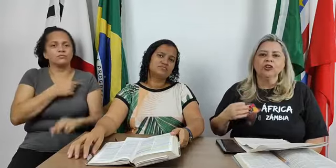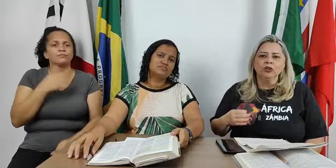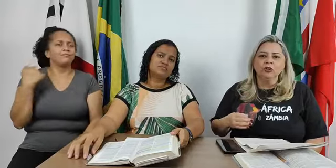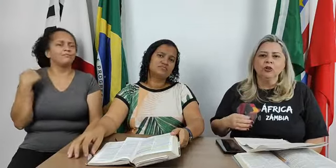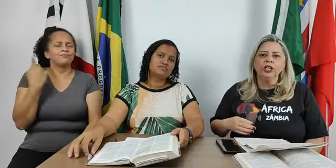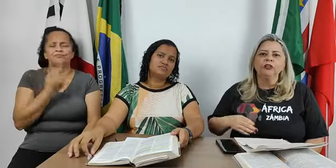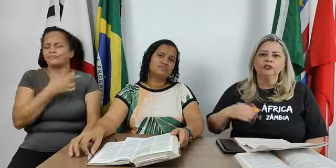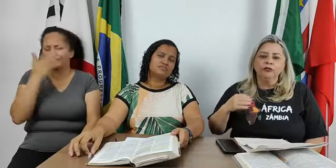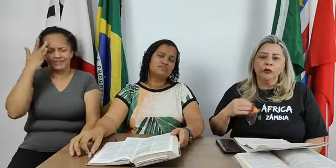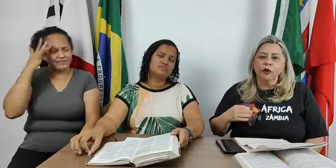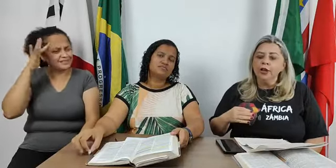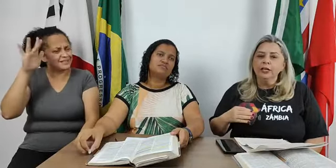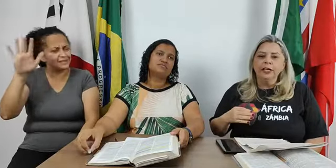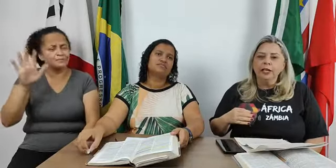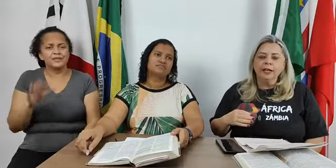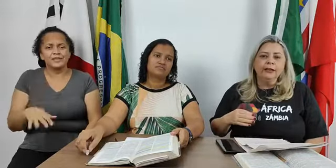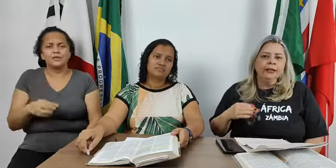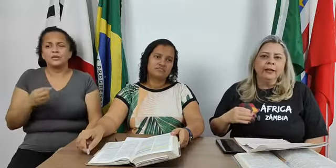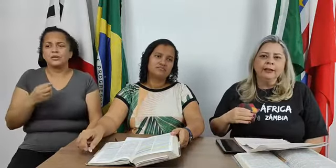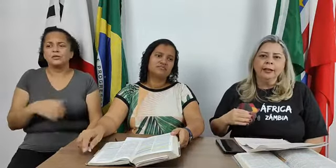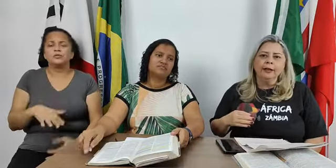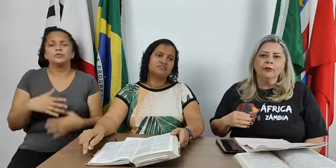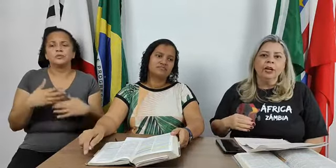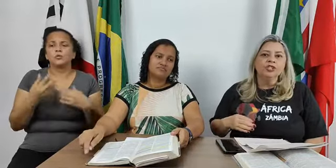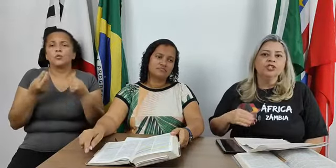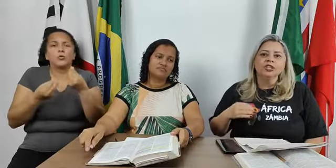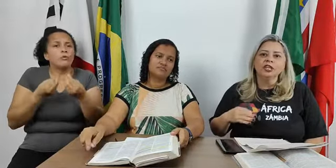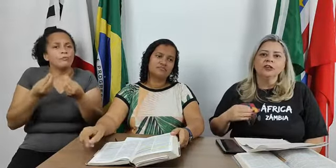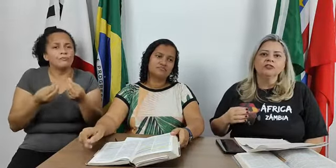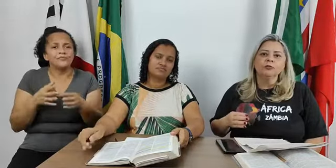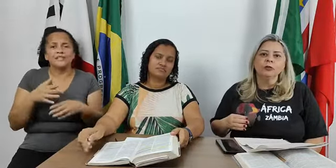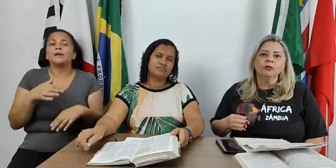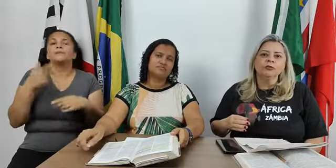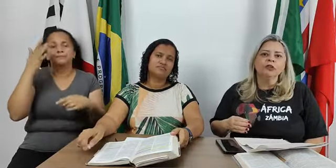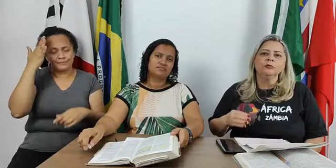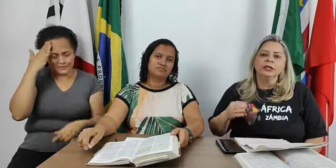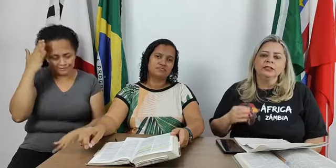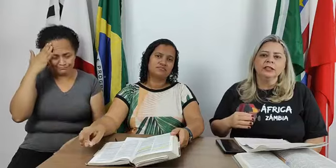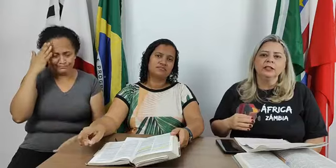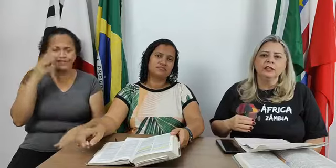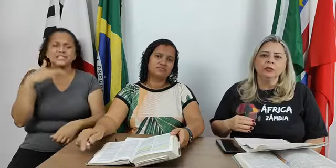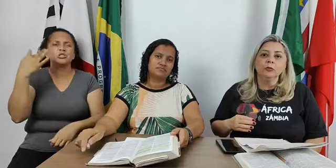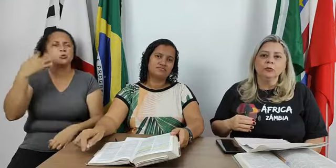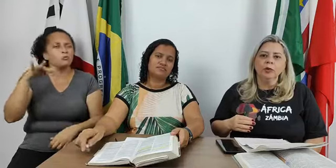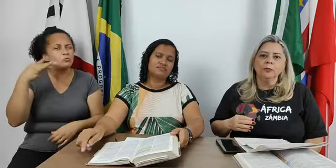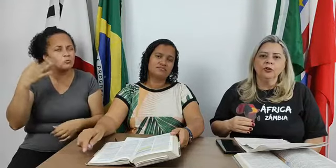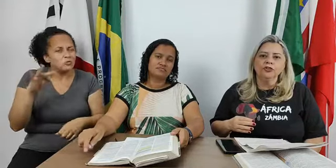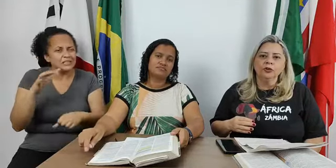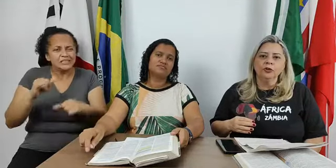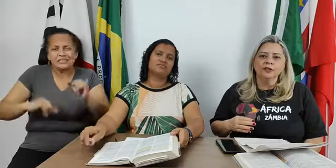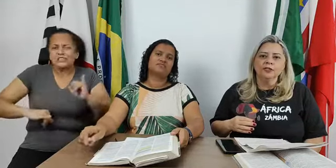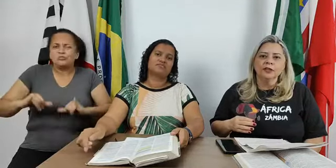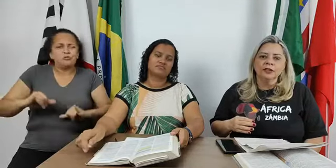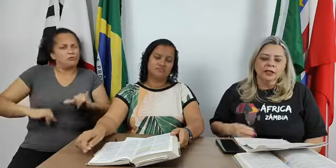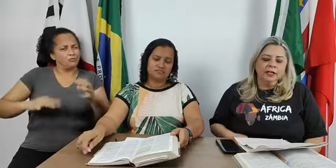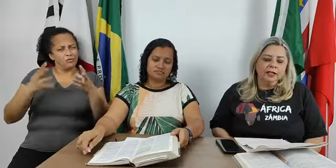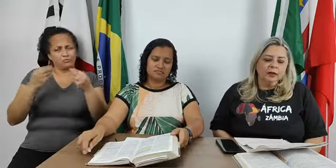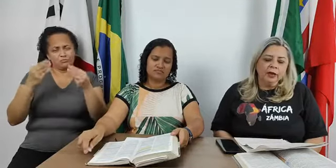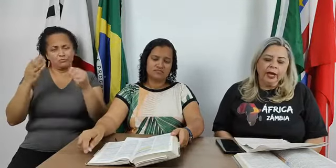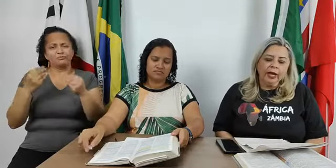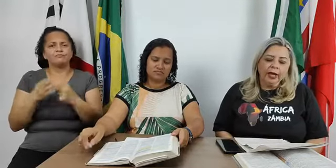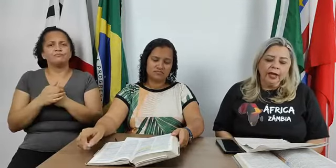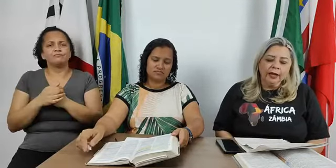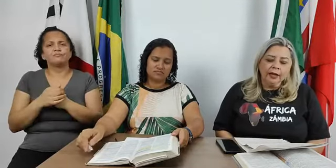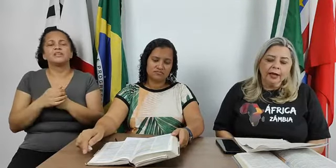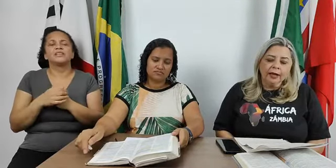que foi dolorido, ninguém teria coragem de entregar o seu próprio filho, mas Ele entregou por amor de nós.